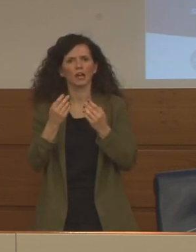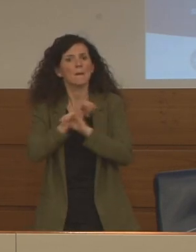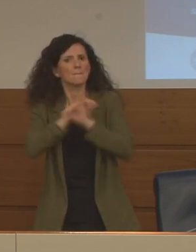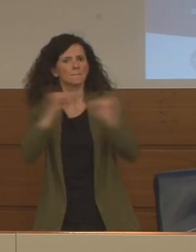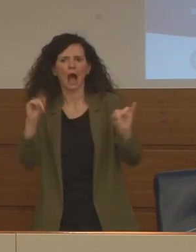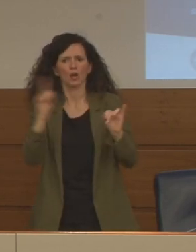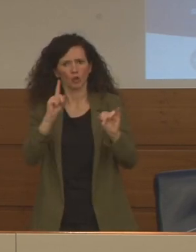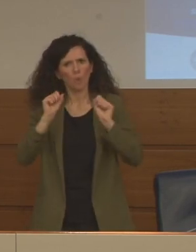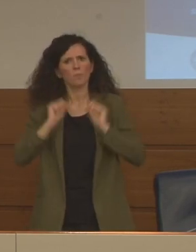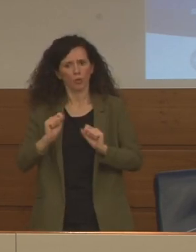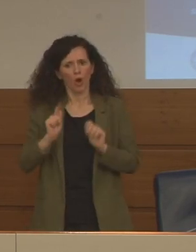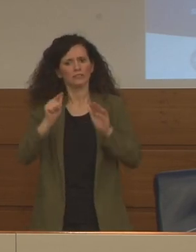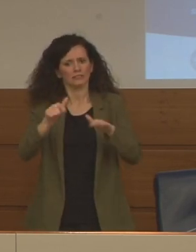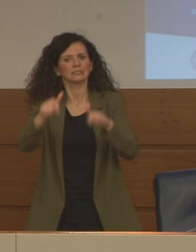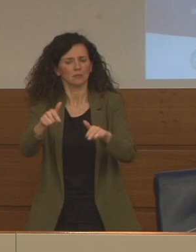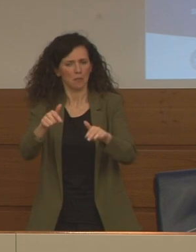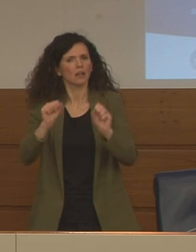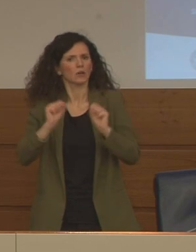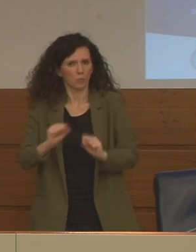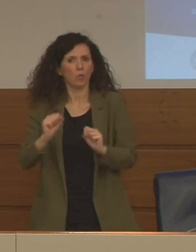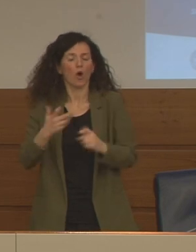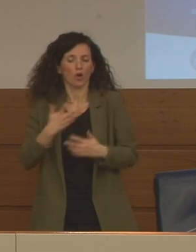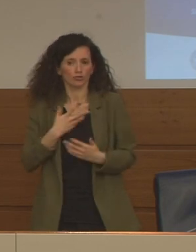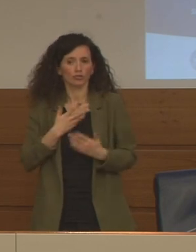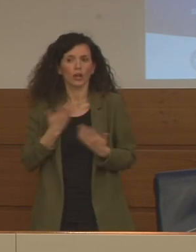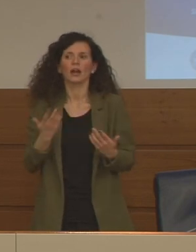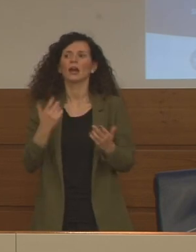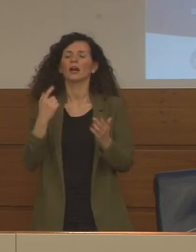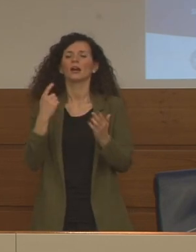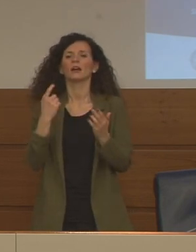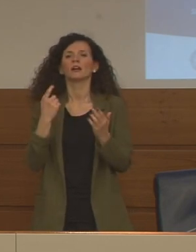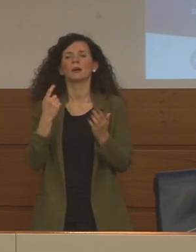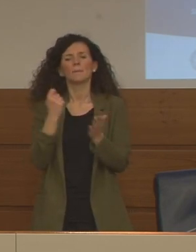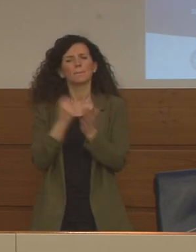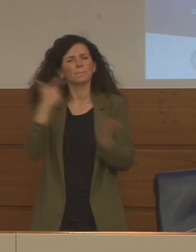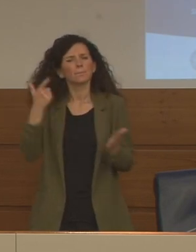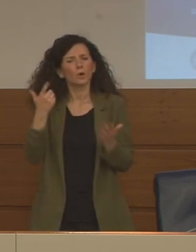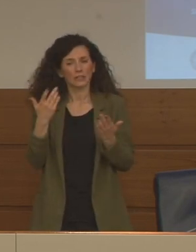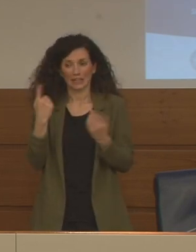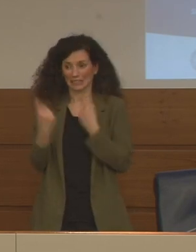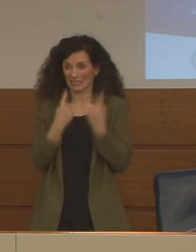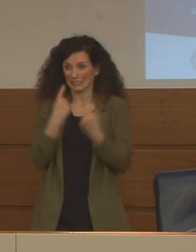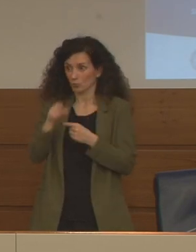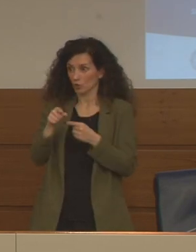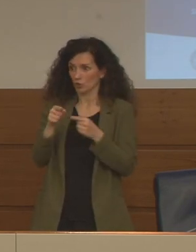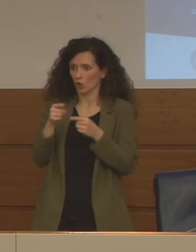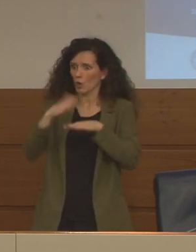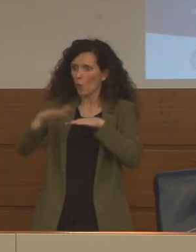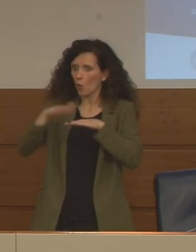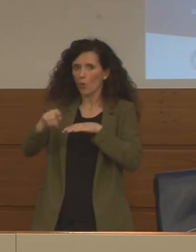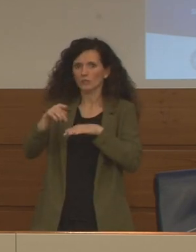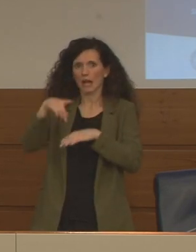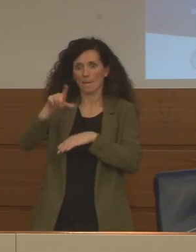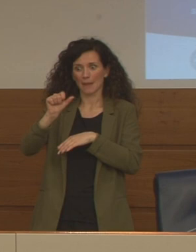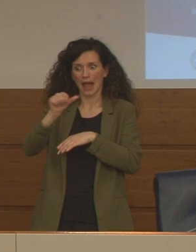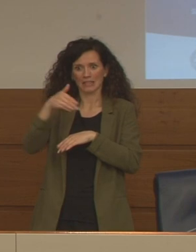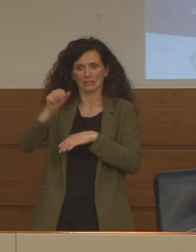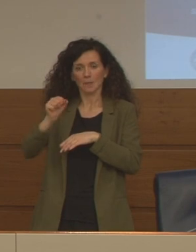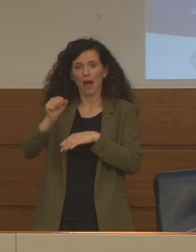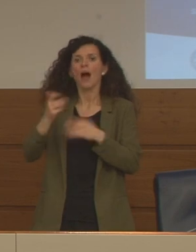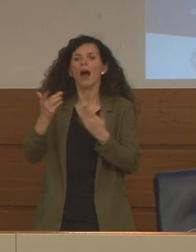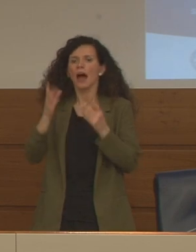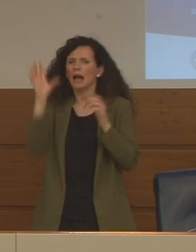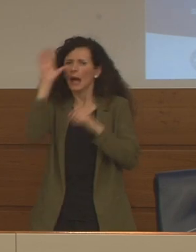settimane però uno dei presupposti importanti in questo caso è poter dosare effettivamente quanti anticorpi